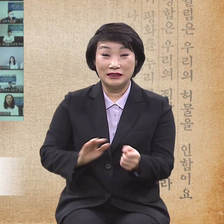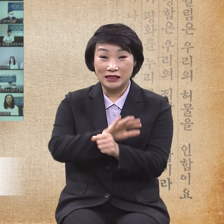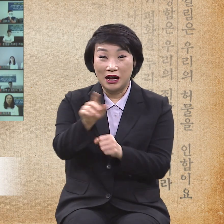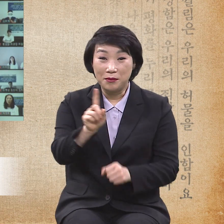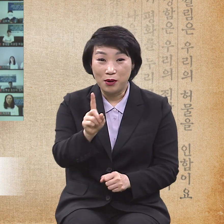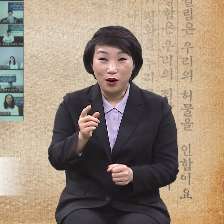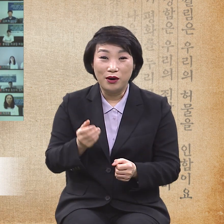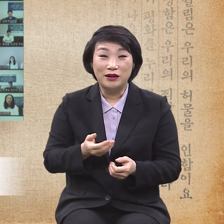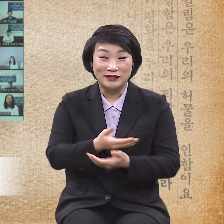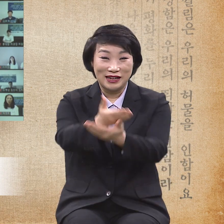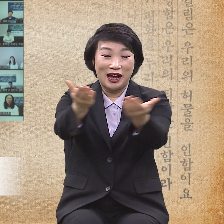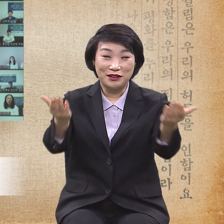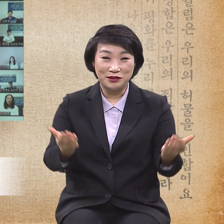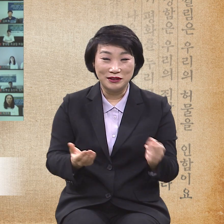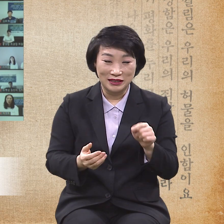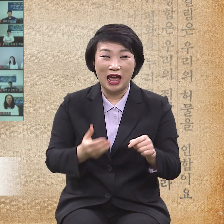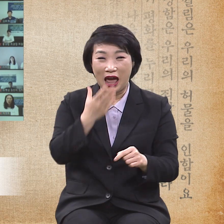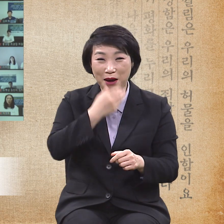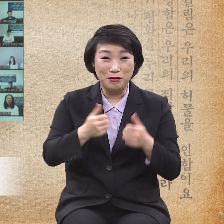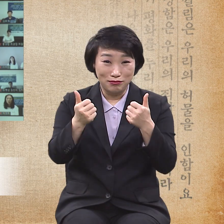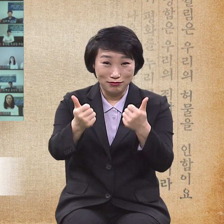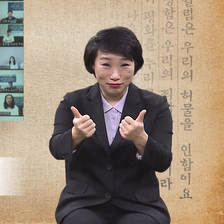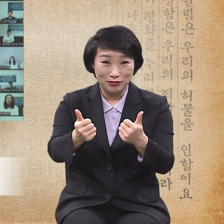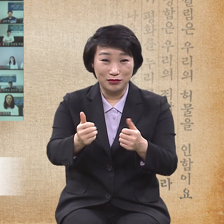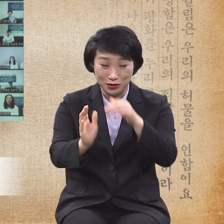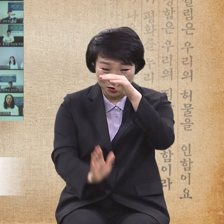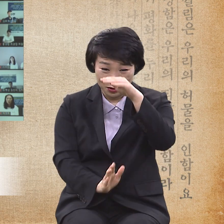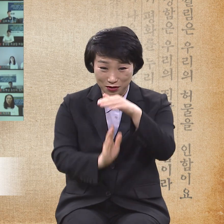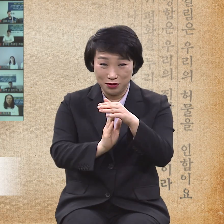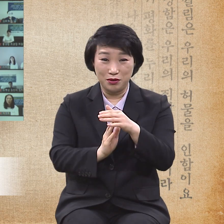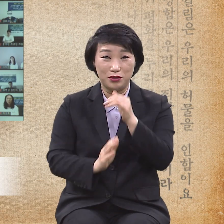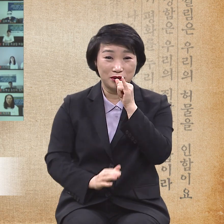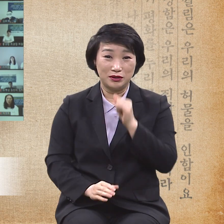사랑은 나누는 것보다 행복한 일이 어딨나 생각 한번 해보세요.